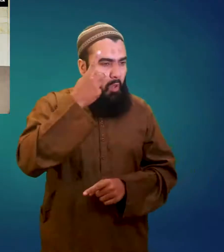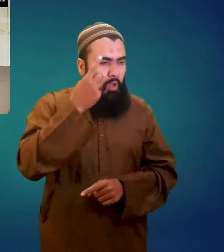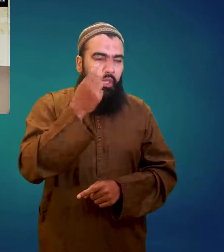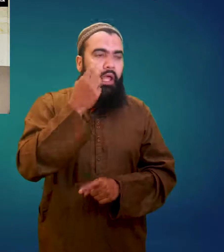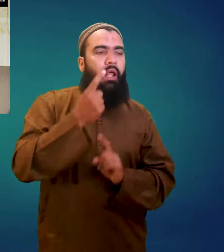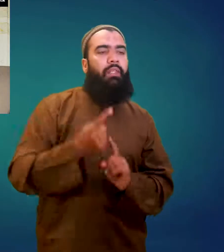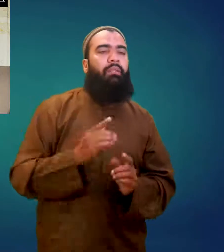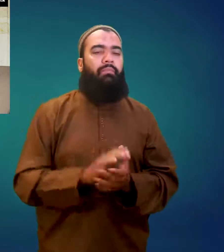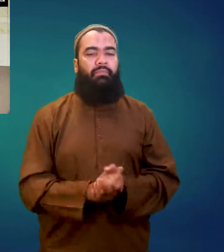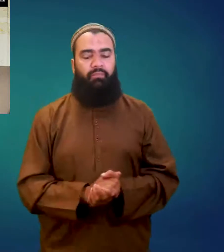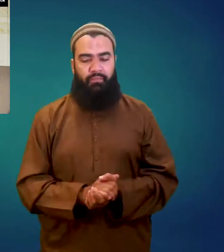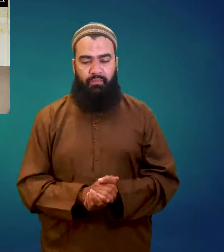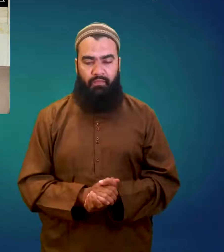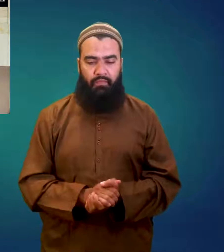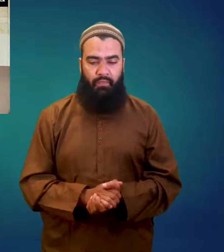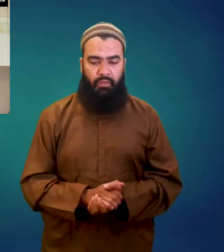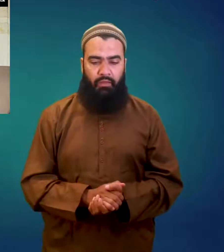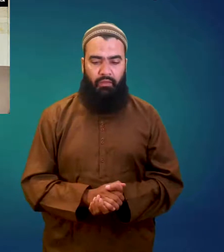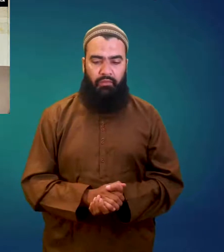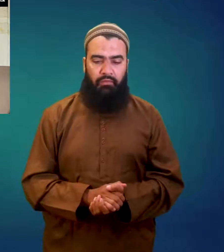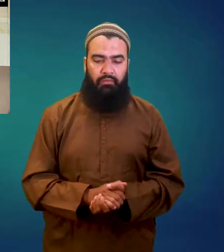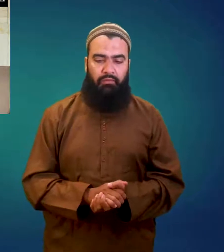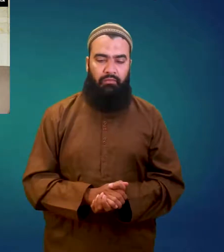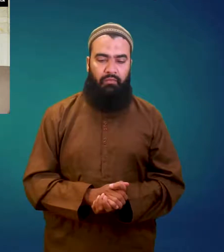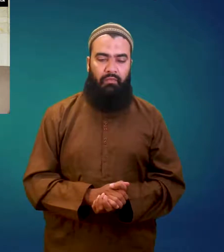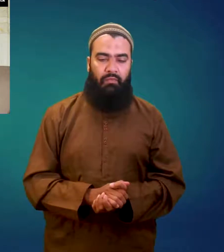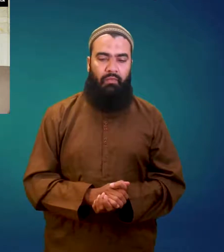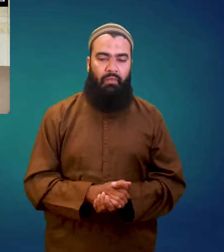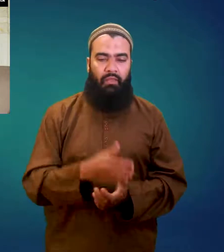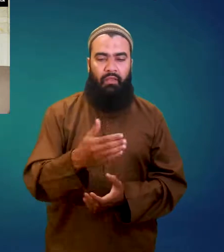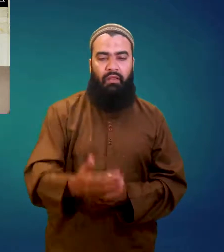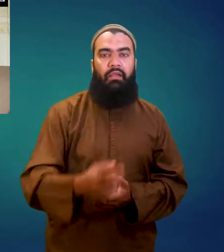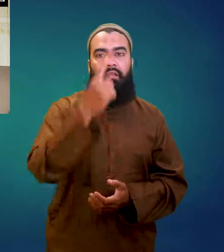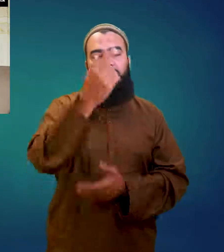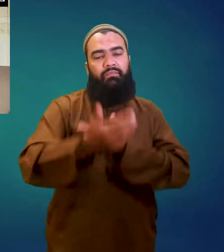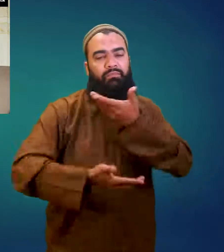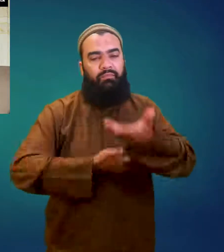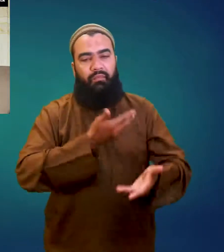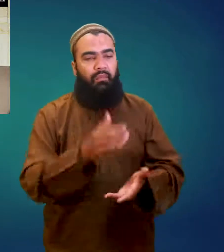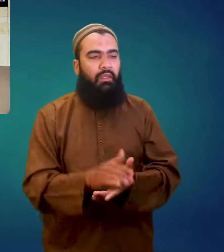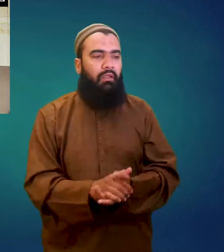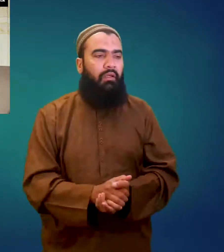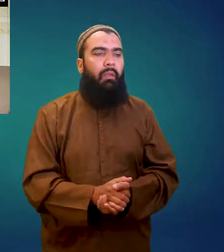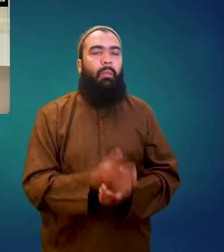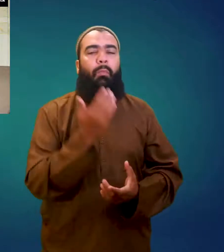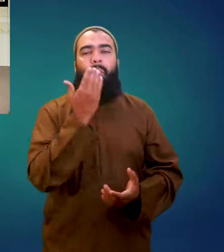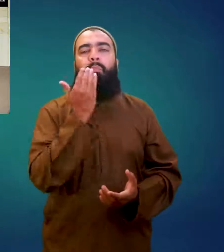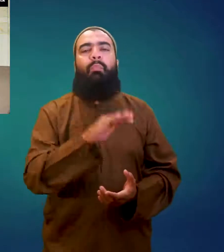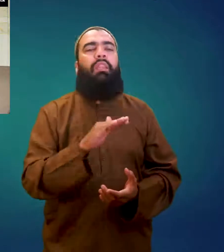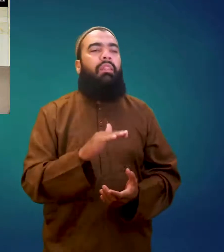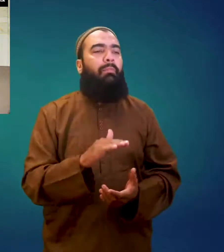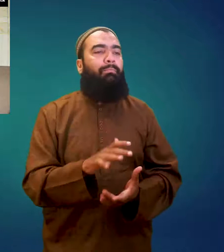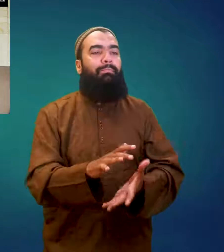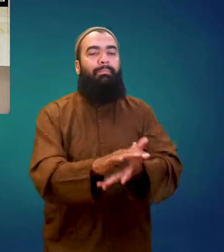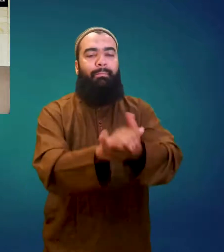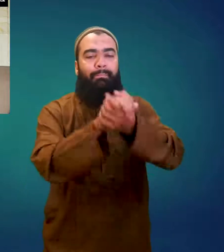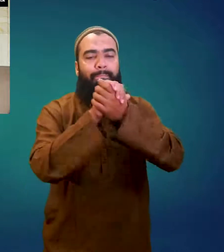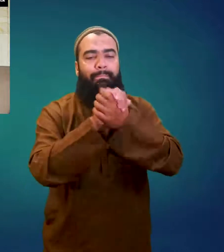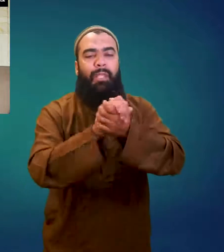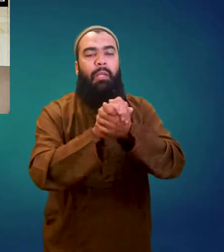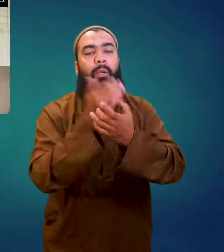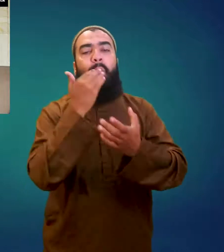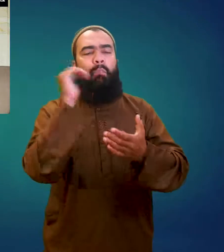ان الذین یبایعونک انما یبایعون اللہ۔ لفظ بیعت کسی خاص کام